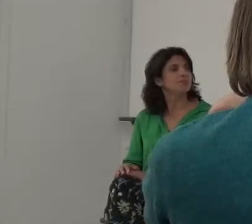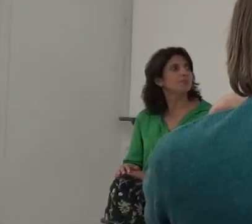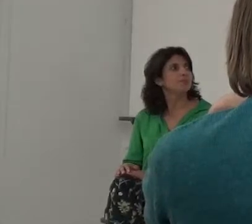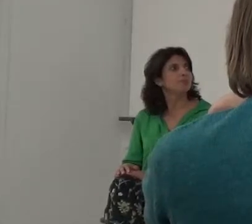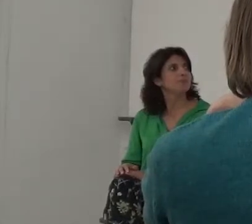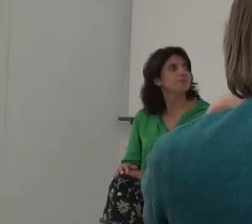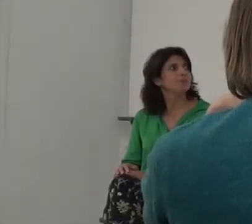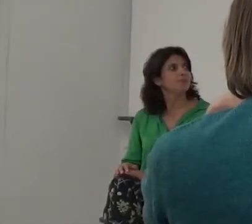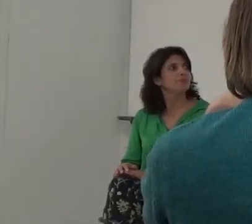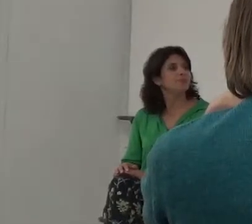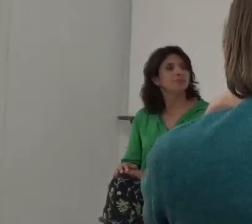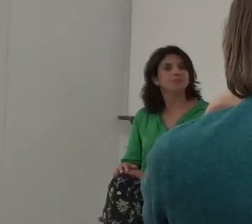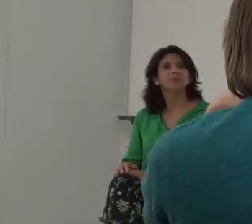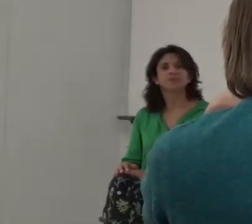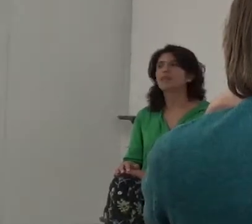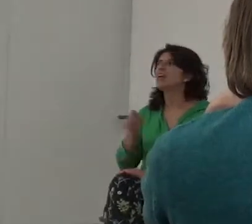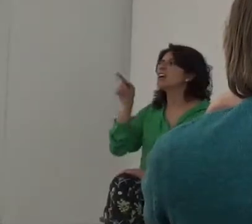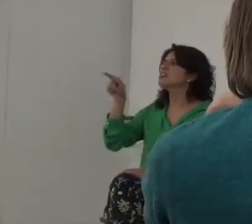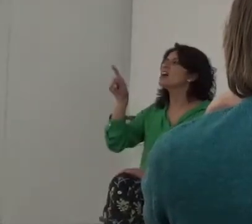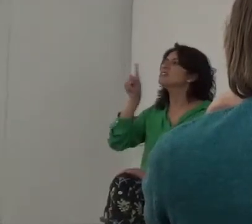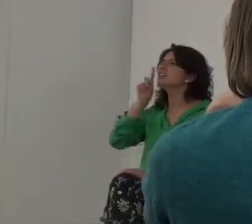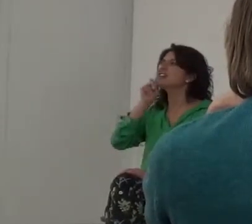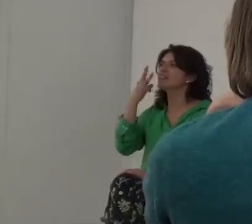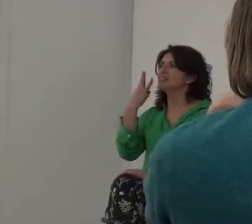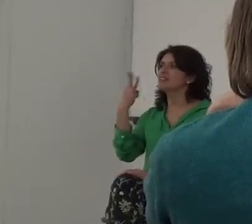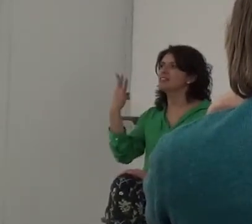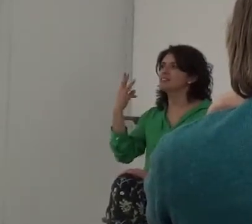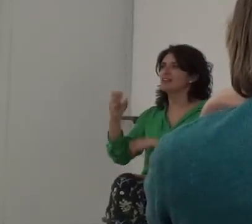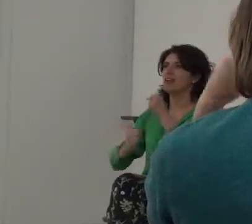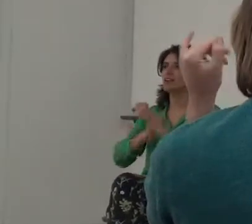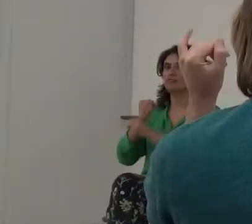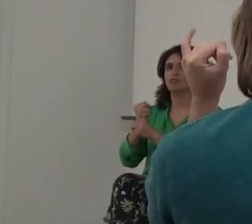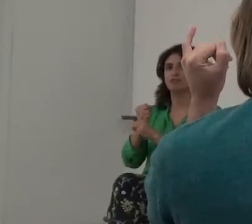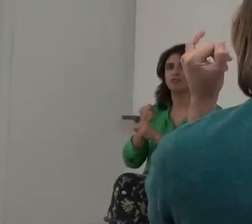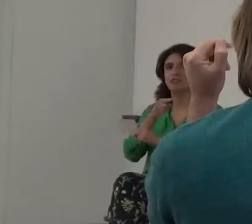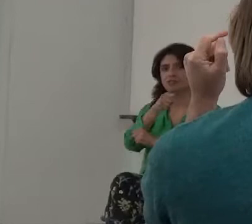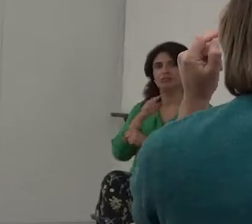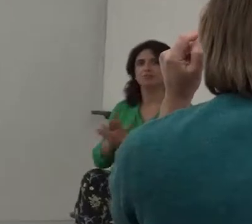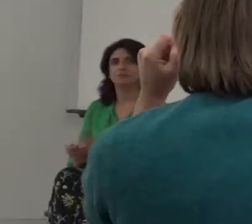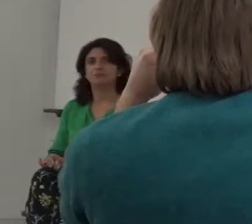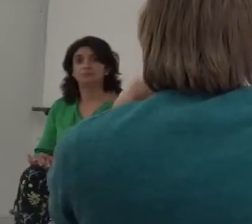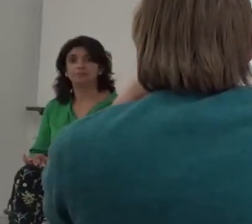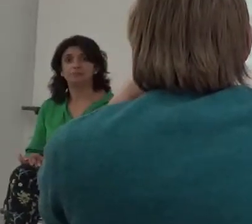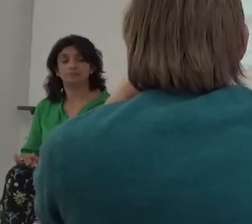La jubilaron y lleva 33 años. Claro. 33 años como de